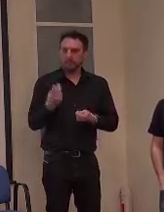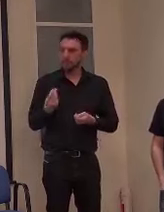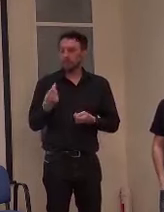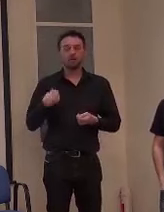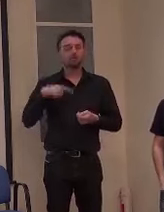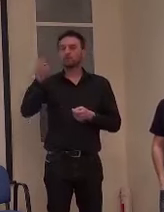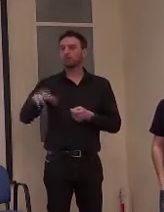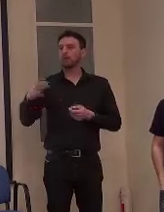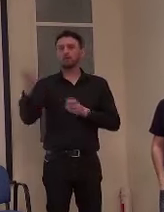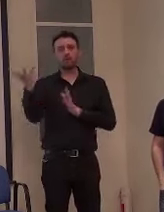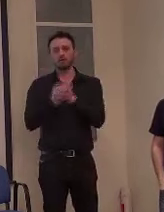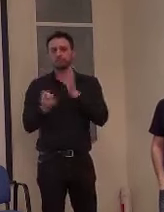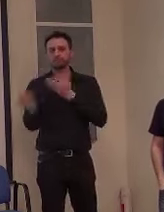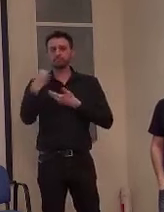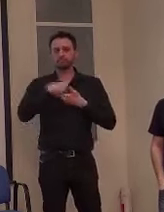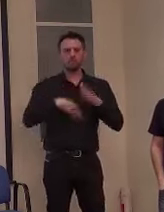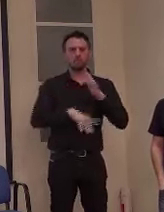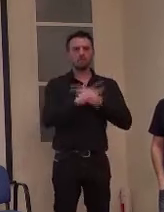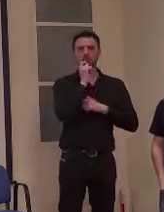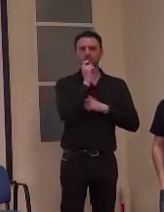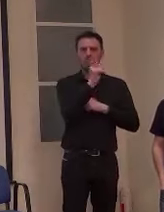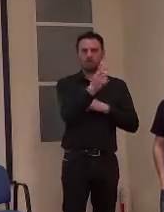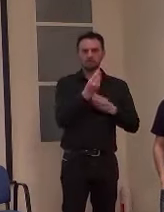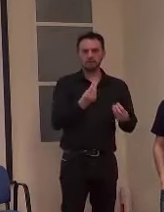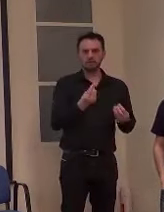cuando es mucho más